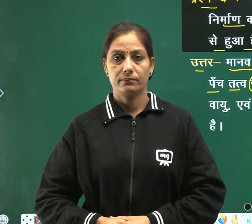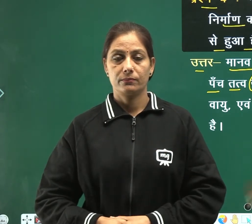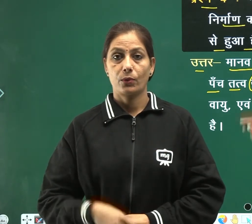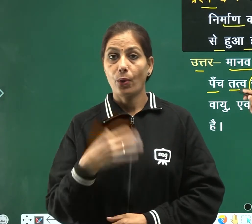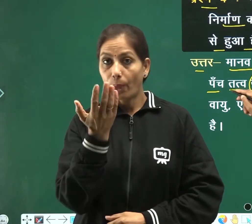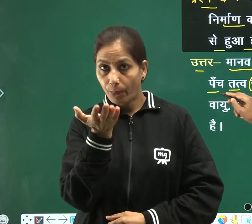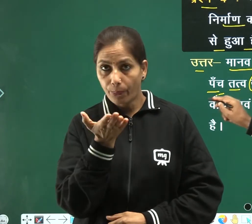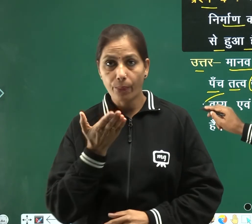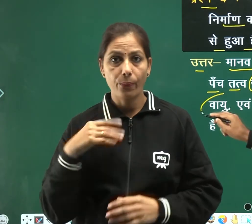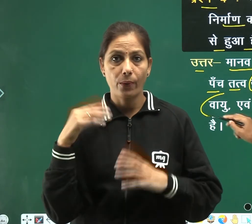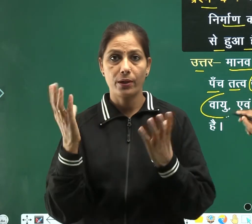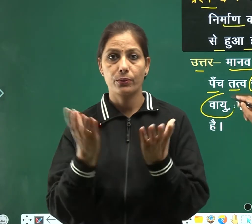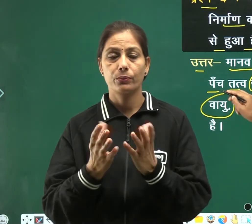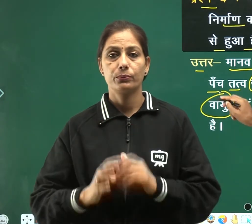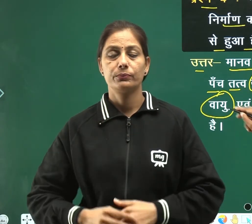वायु